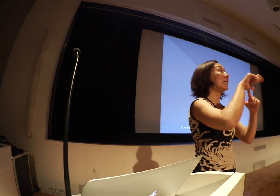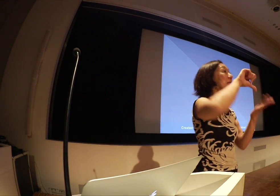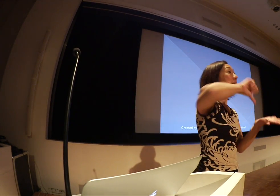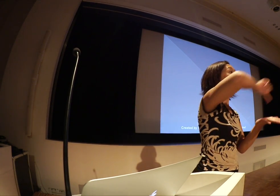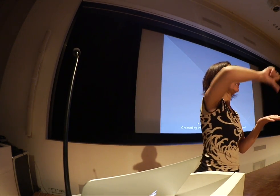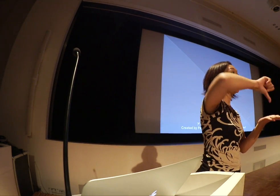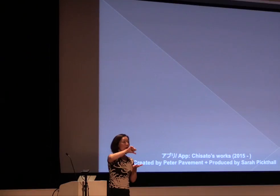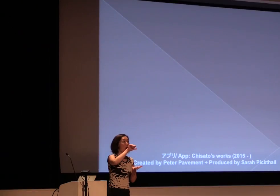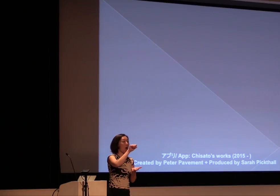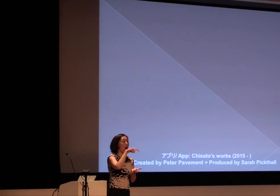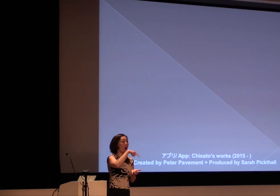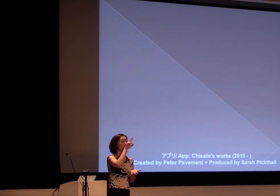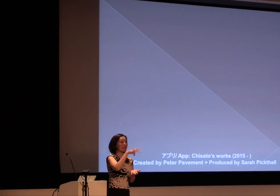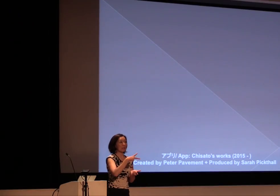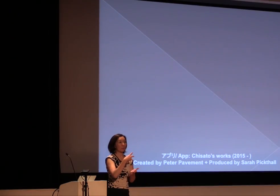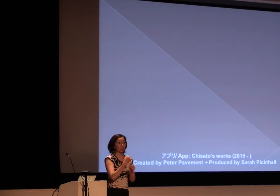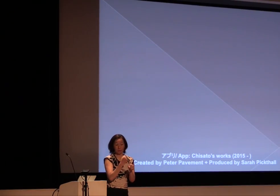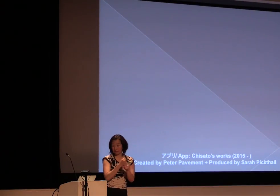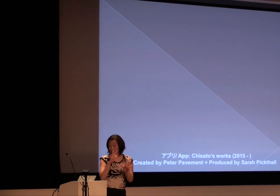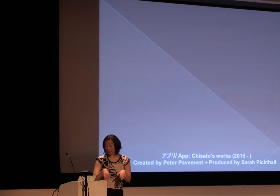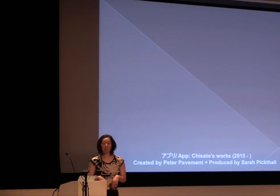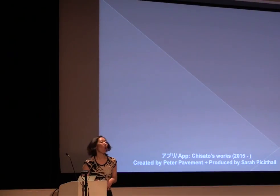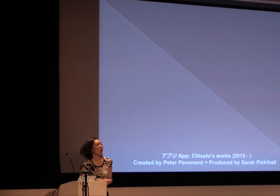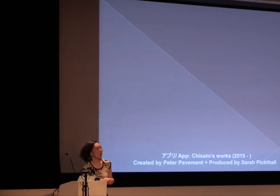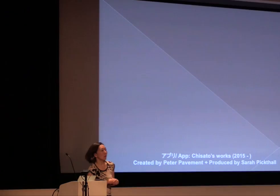さらにアプリも作りました。